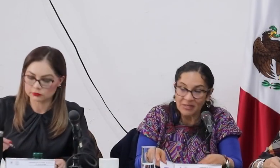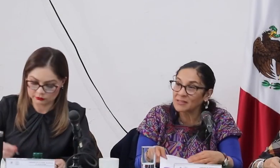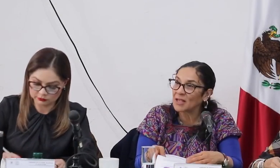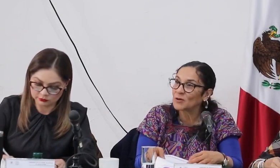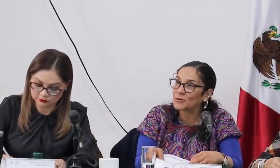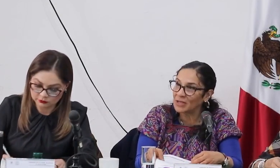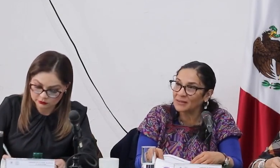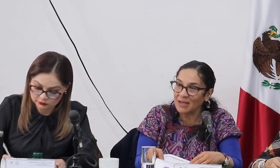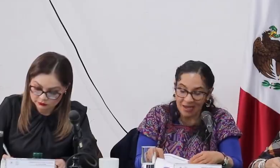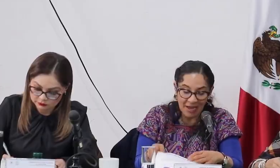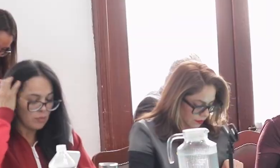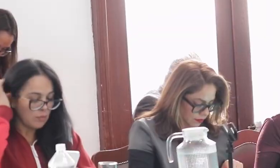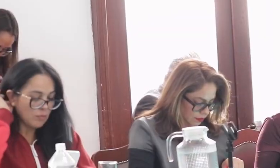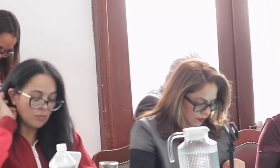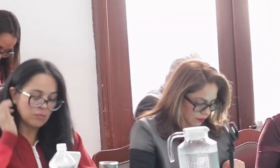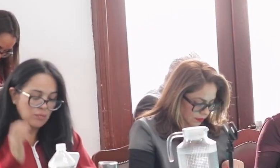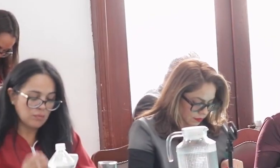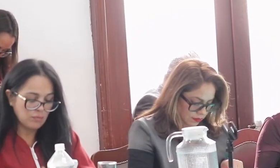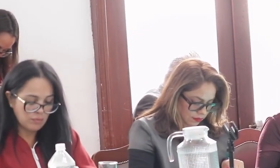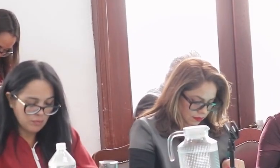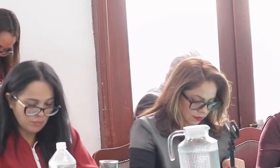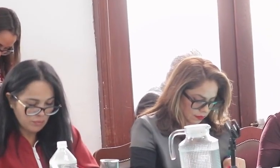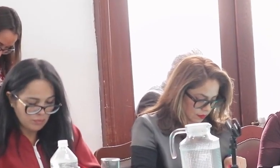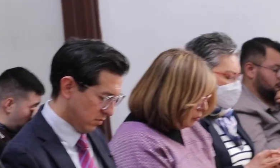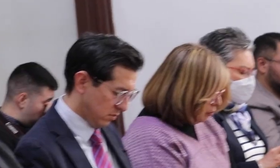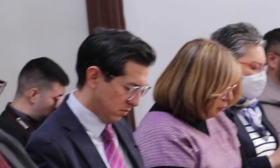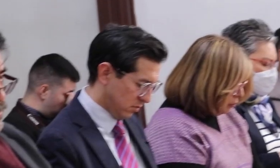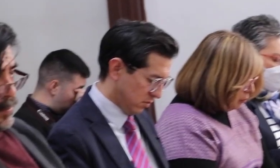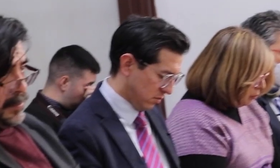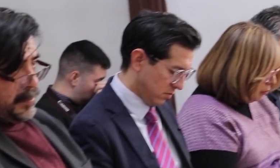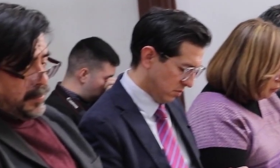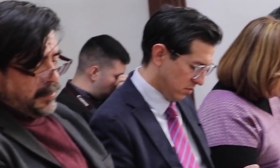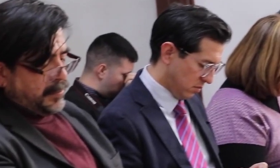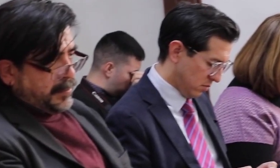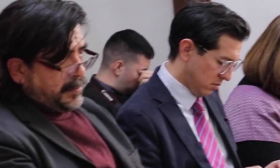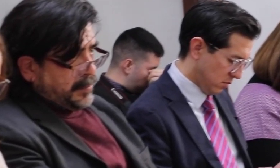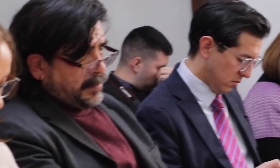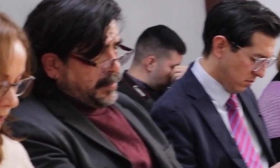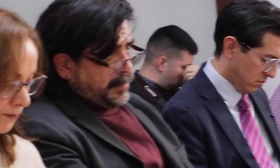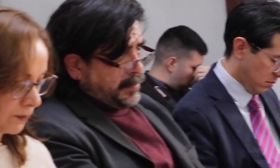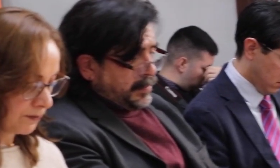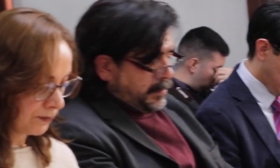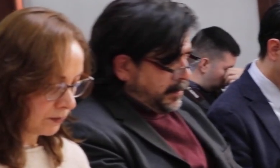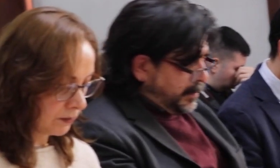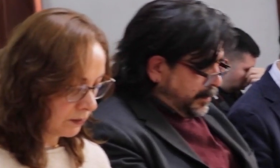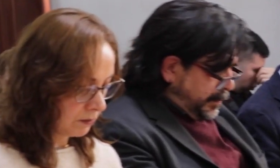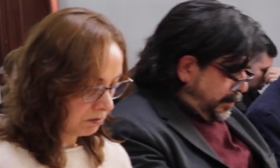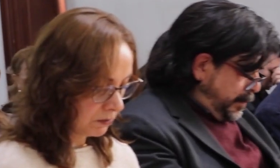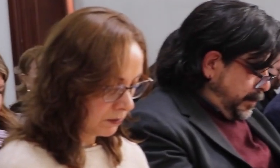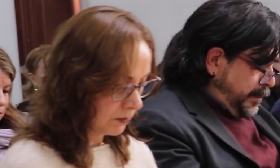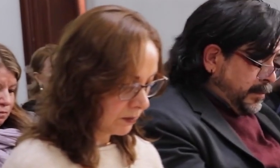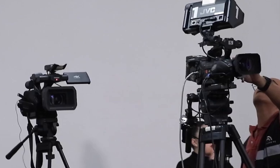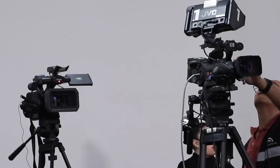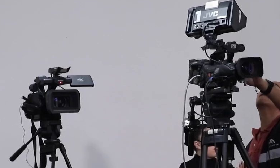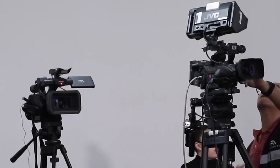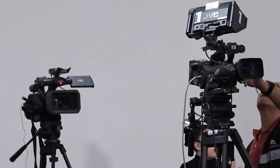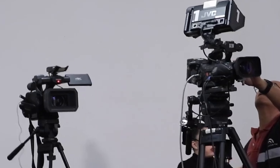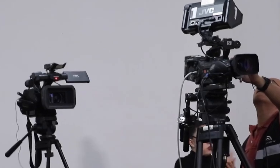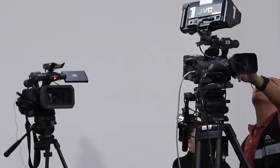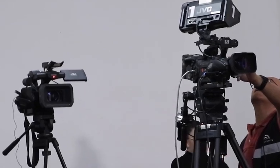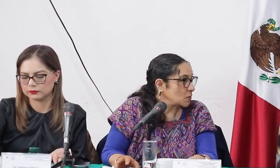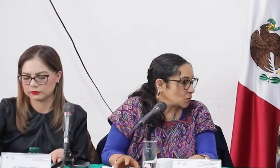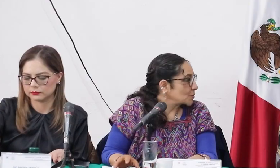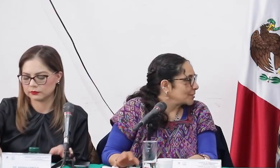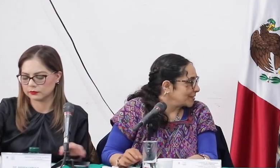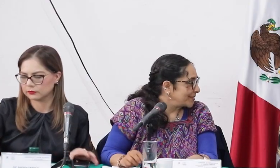discusión y aprobación del paquete económico 2025, la Comisión de Presupuesto y Cuenta Pública del Congreso Capitalino, que